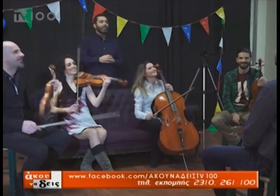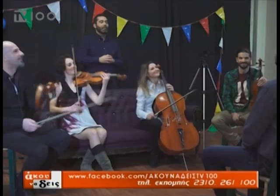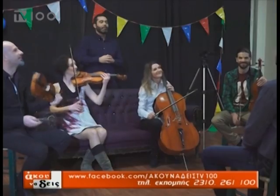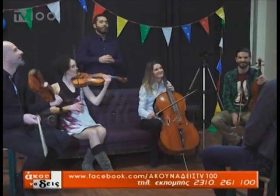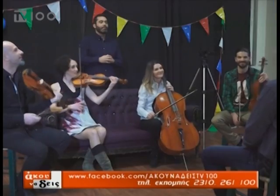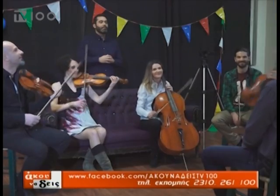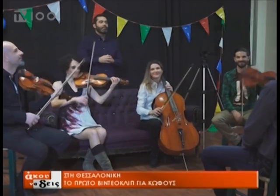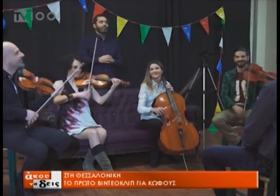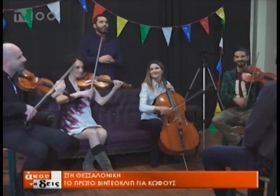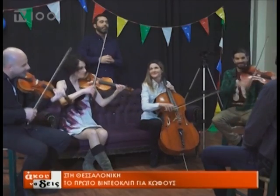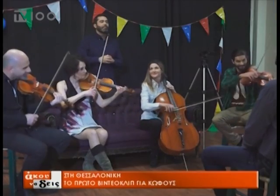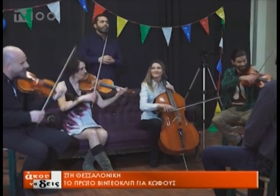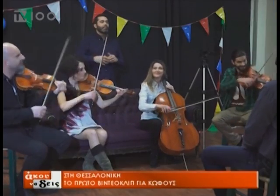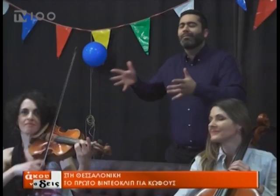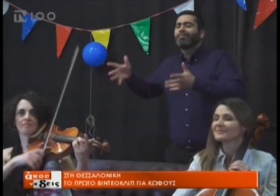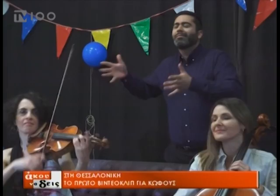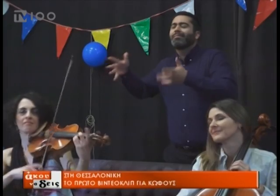Είμαστε έτοιμοι να το δούμε.